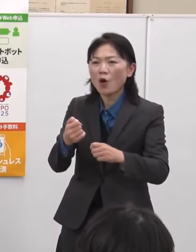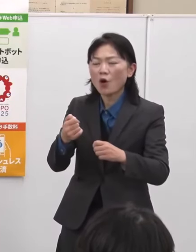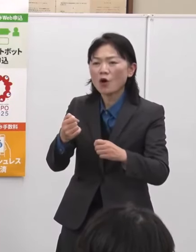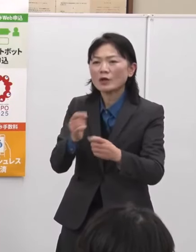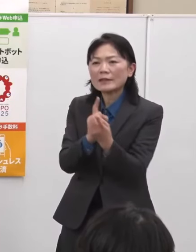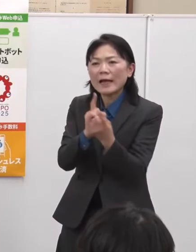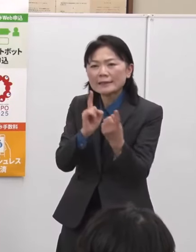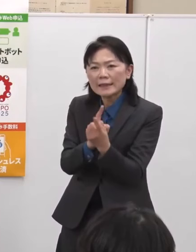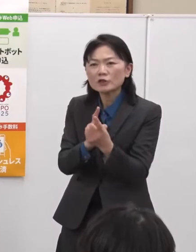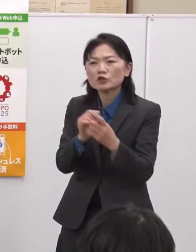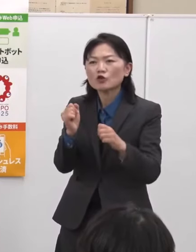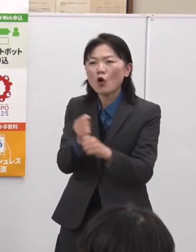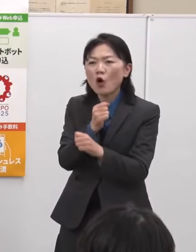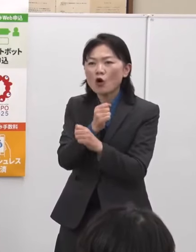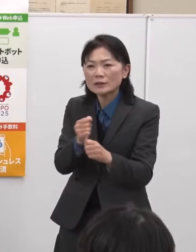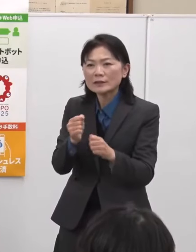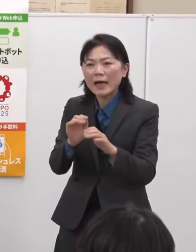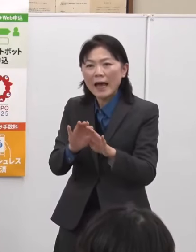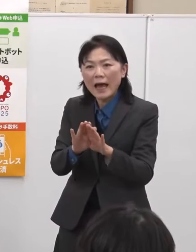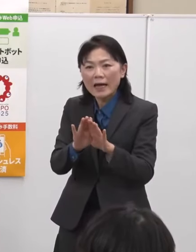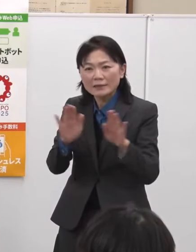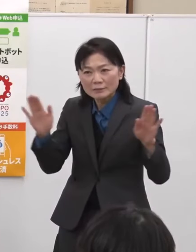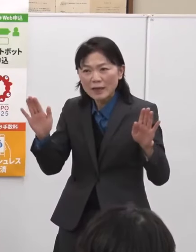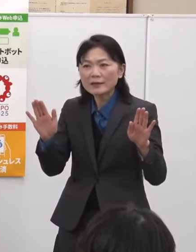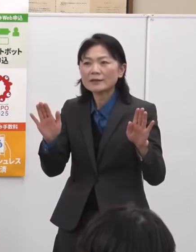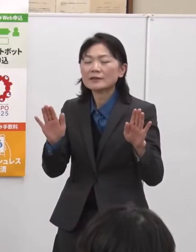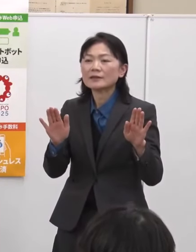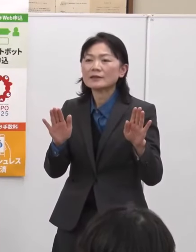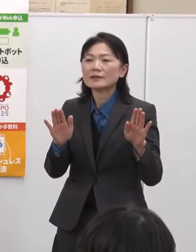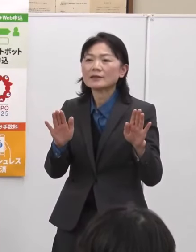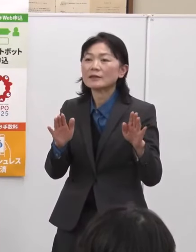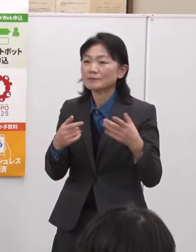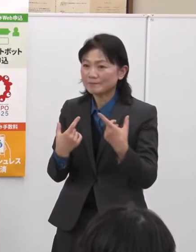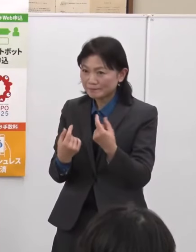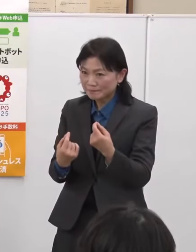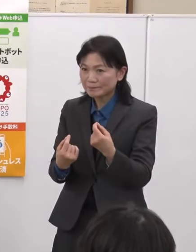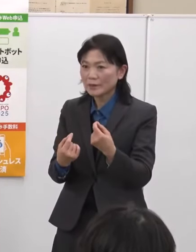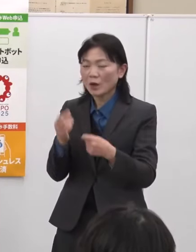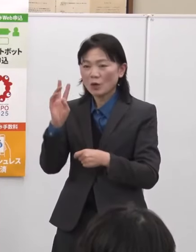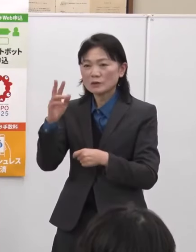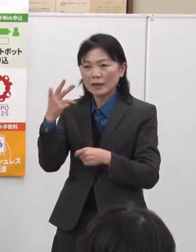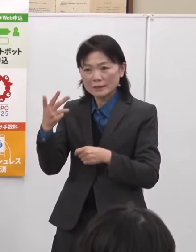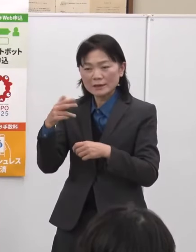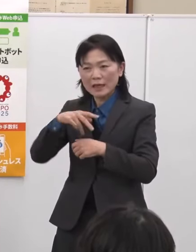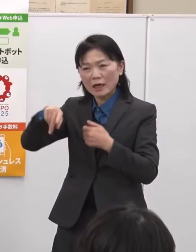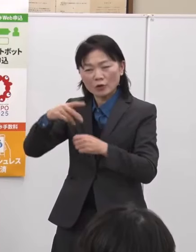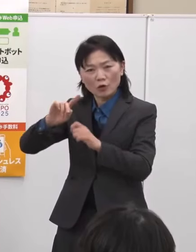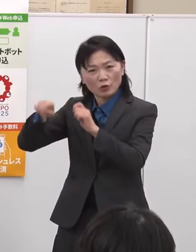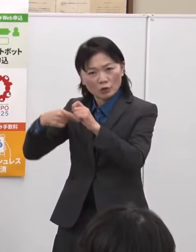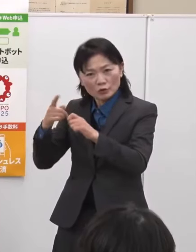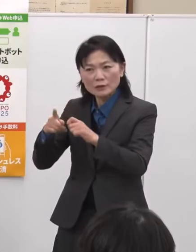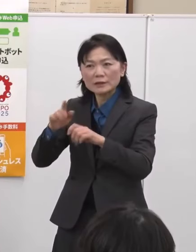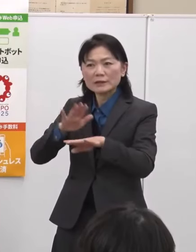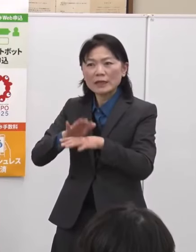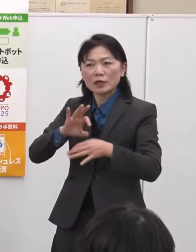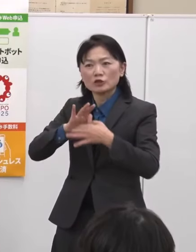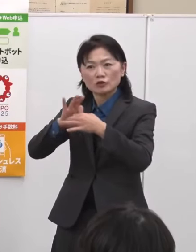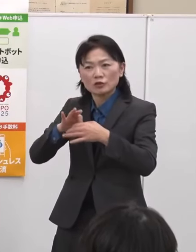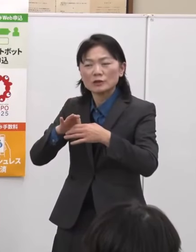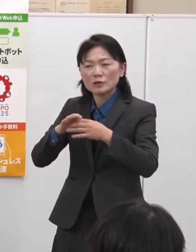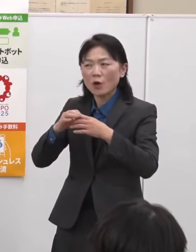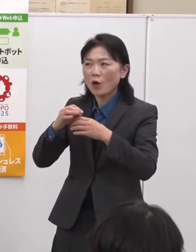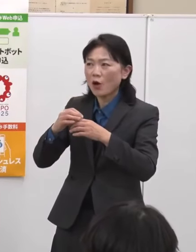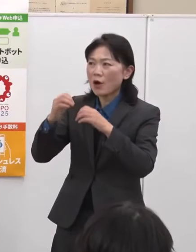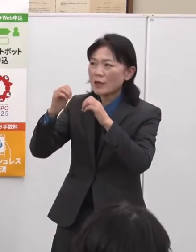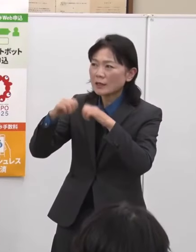対策工事がもう始まっていると思うんですね。で、大阪市の環境局の方に手続きの確認などを取